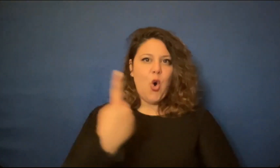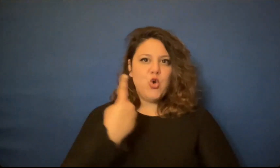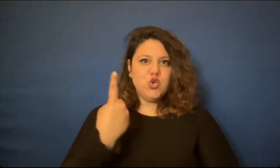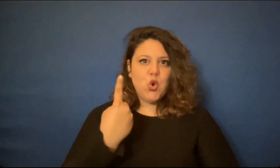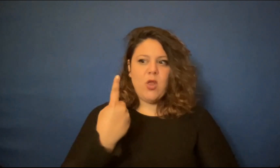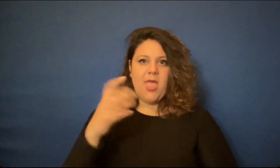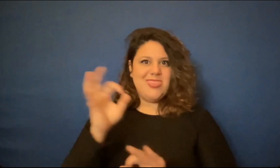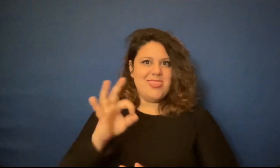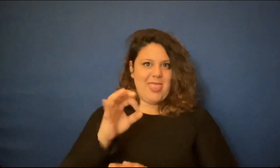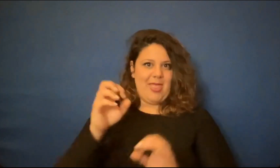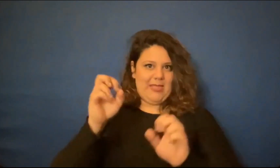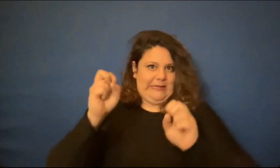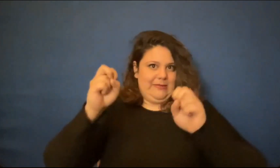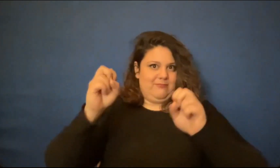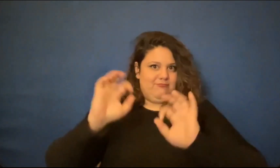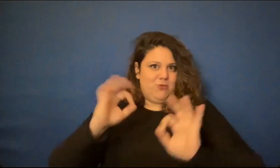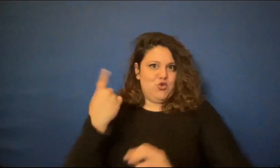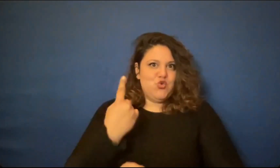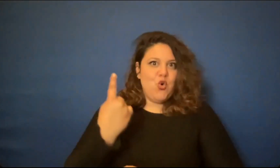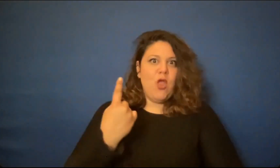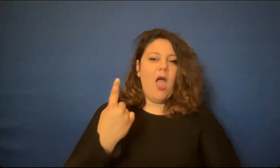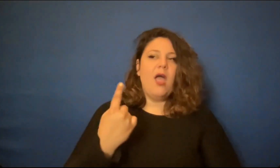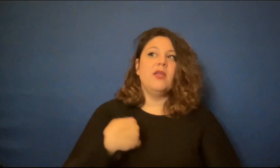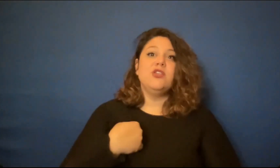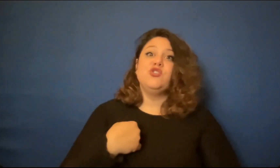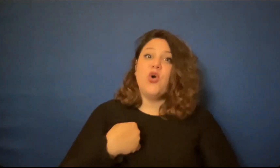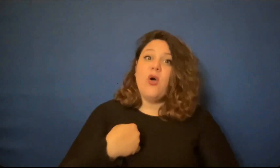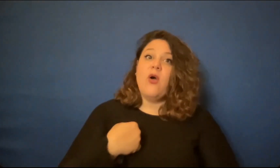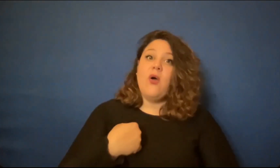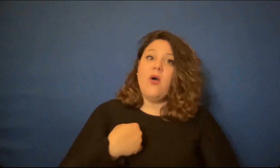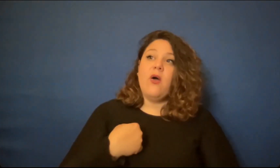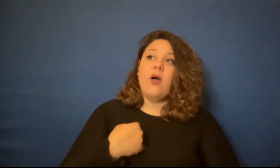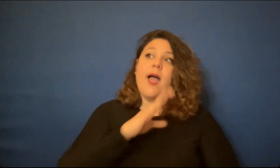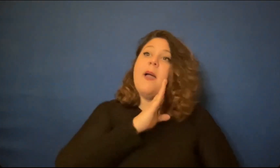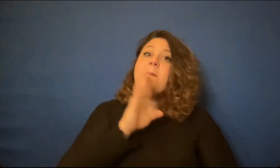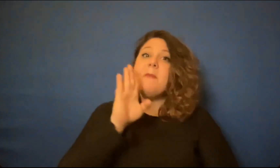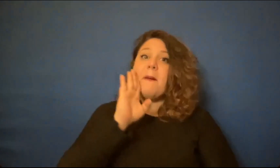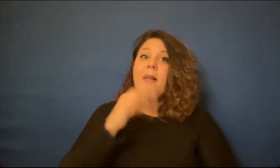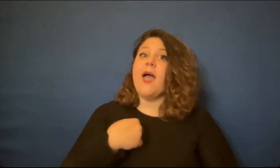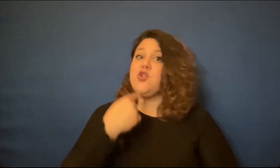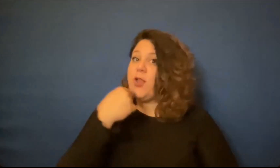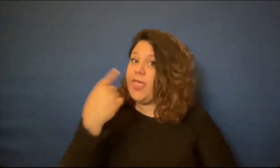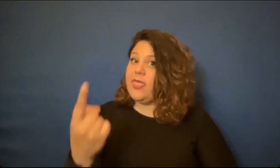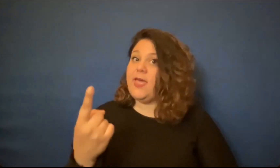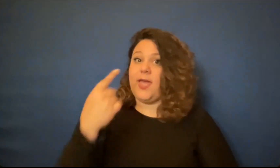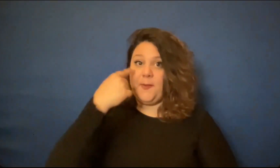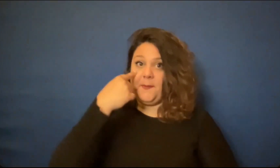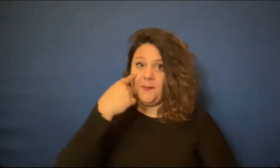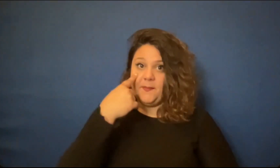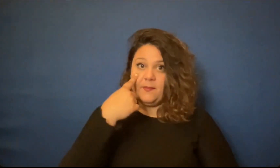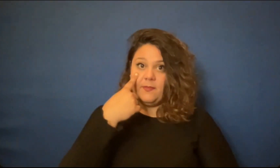Entonces, ya yo le dije a mi madre, le dije, tomé una decisión y le dije, digo,